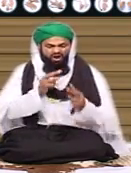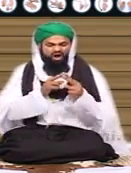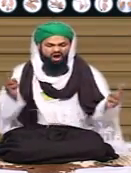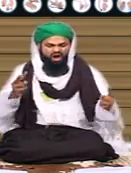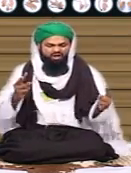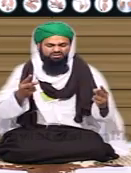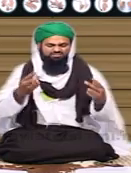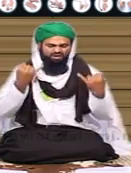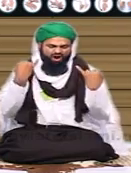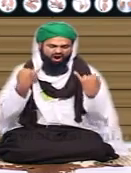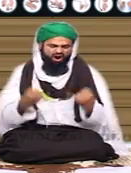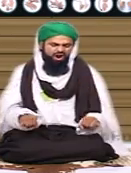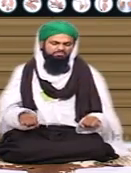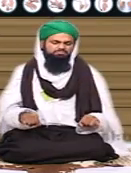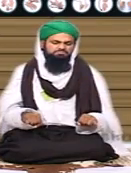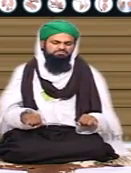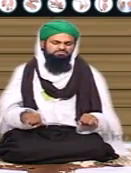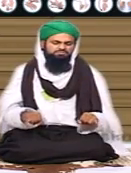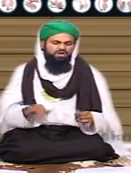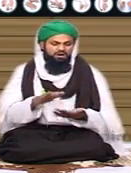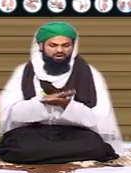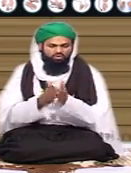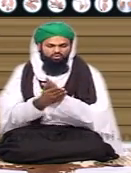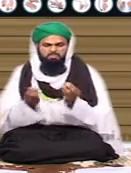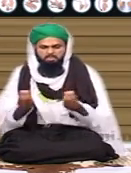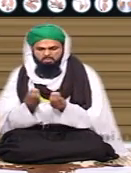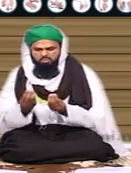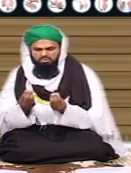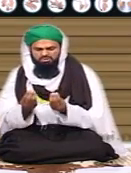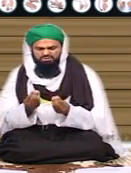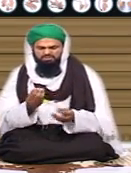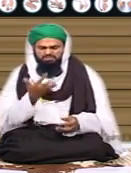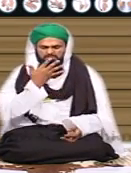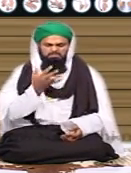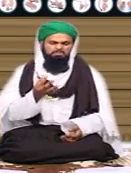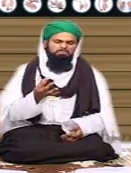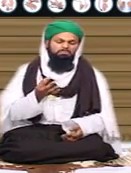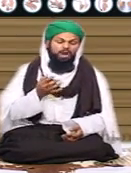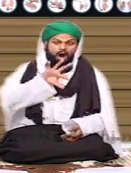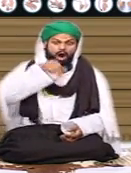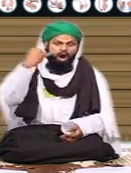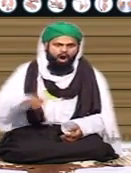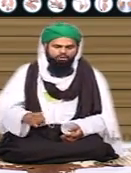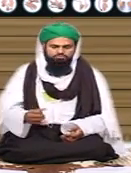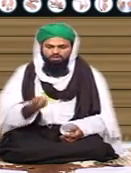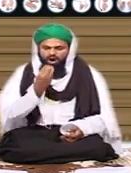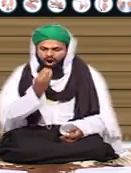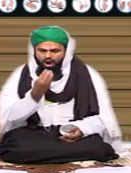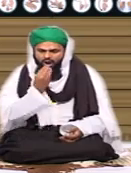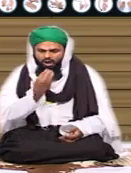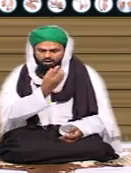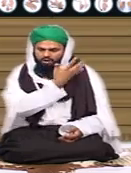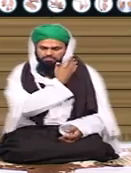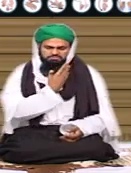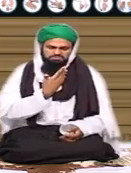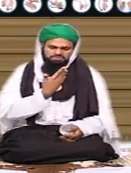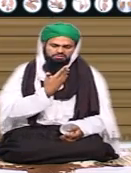کی عادت پڑ گئی، ٹر نبھا لیں، روکھی سوکھی میں گزارا نہیں. حرام روزی میں مزہ بہت ہے. حرام روزی